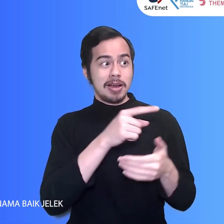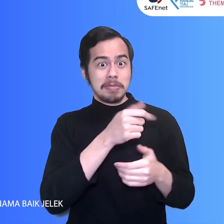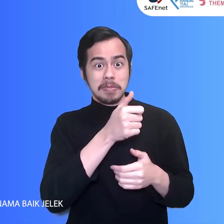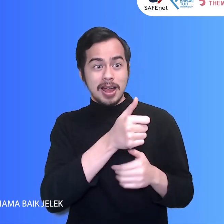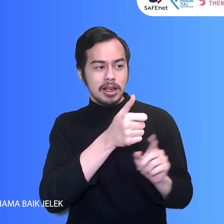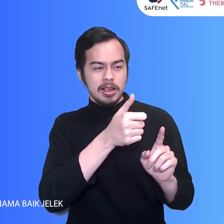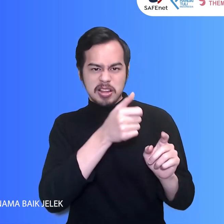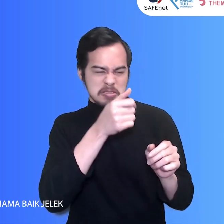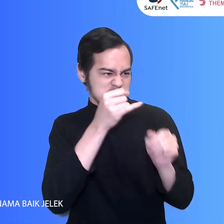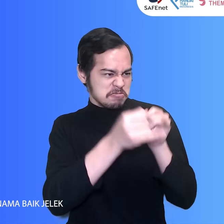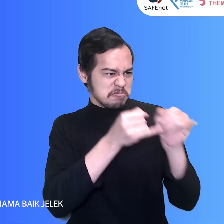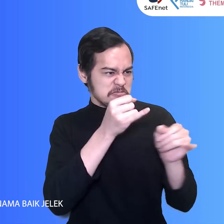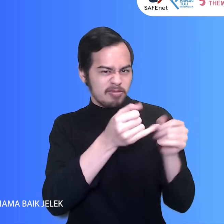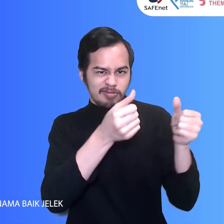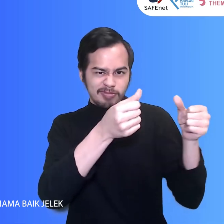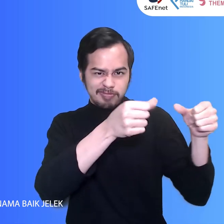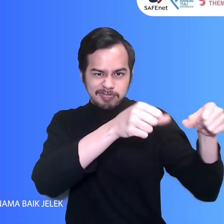Hai pencemaran nama baik